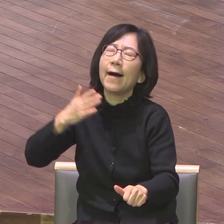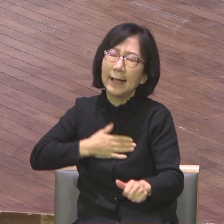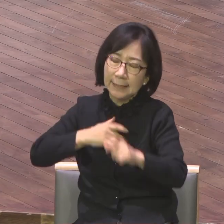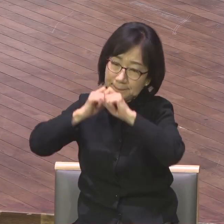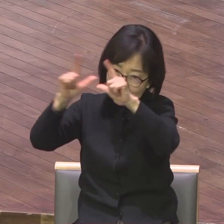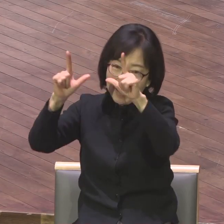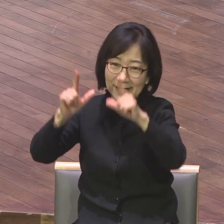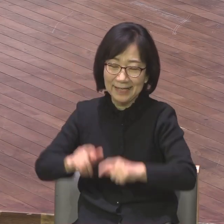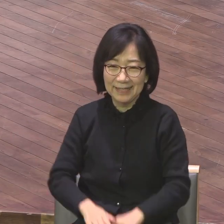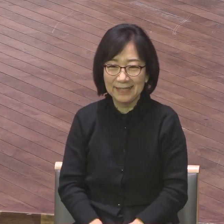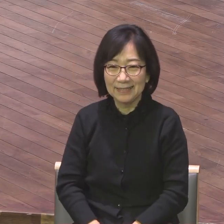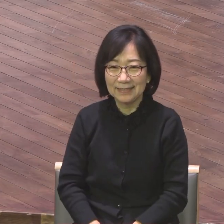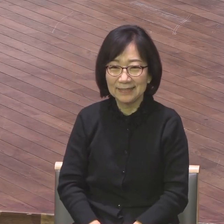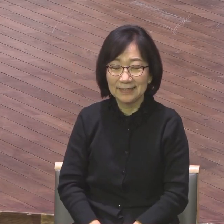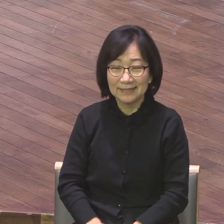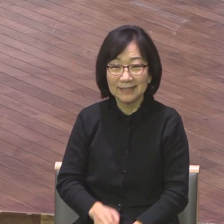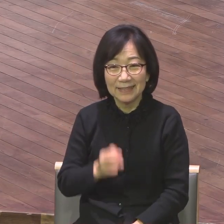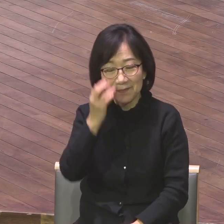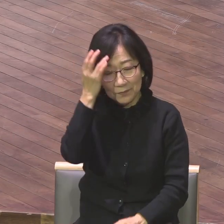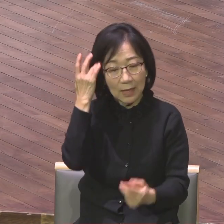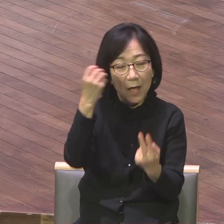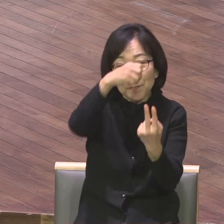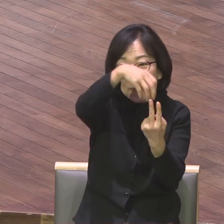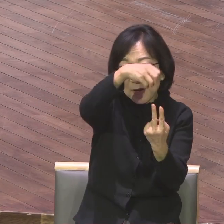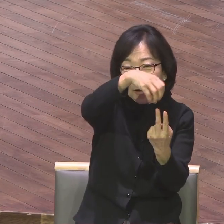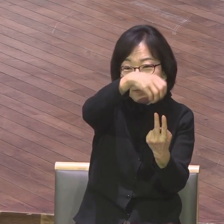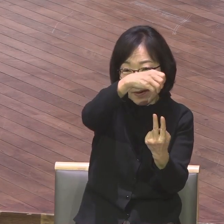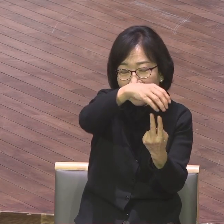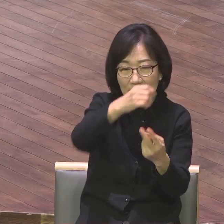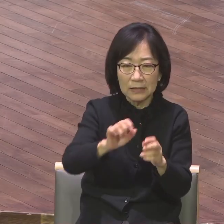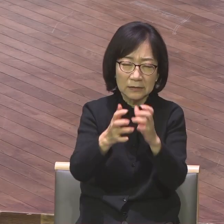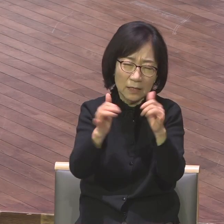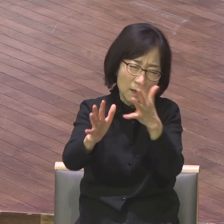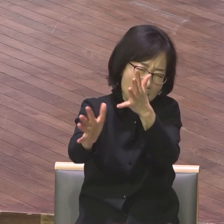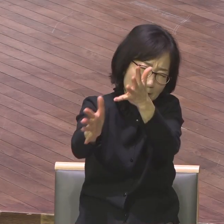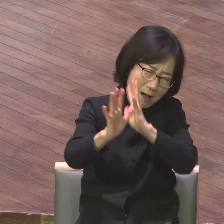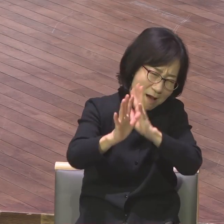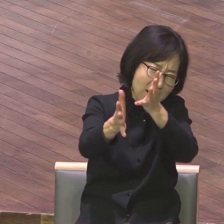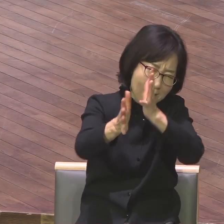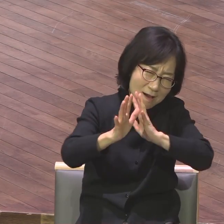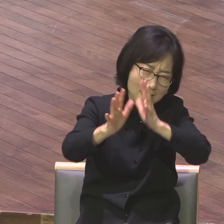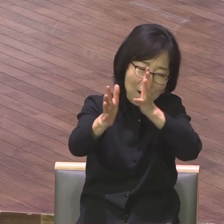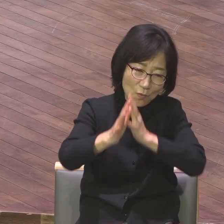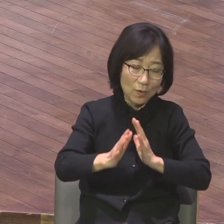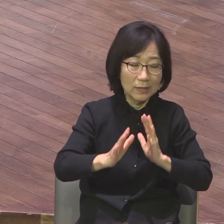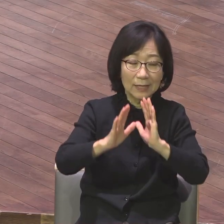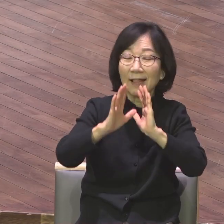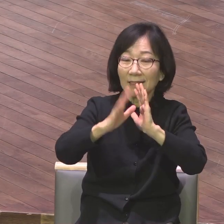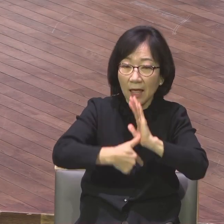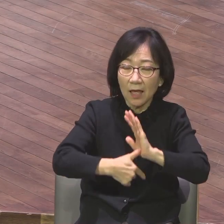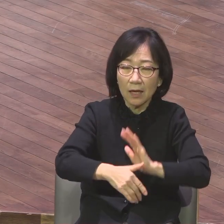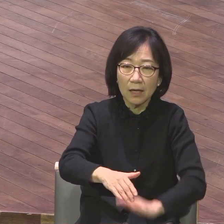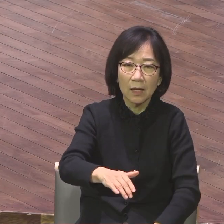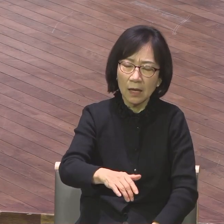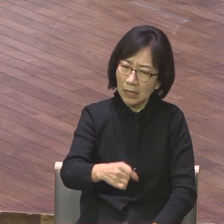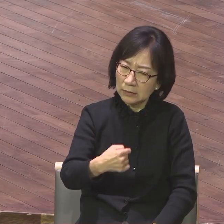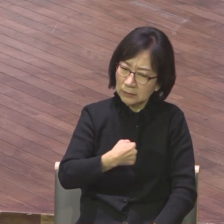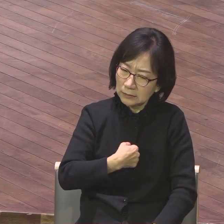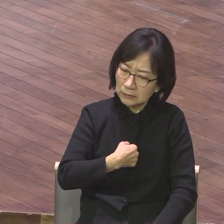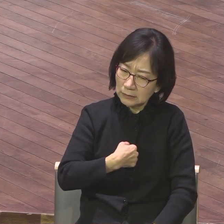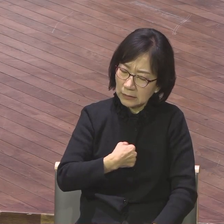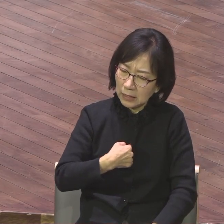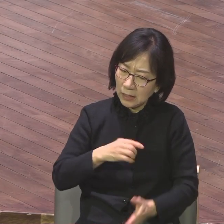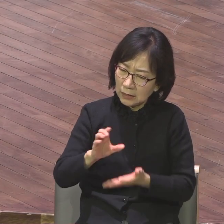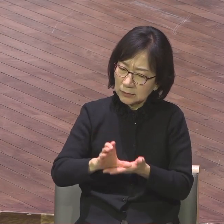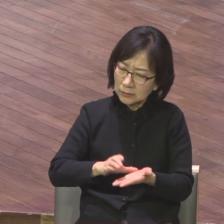사실 세례 요한은요 자기를 따르던 수많은 무리를 보면서 자신이 메시아로 착각할 수도 있는